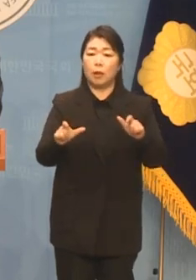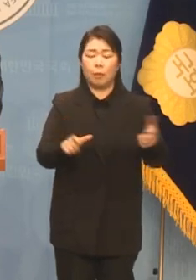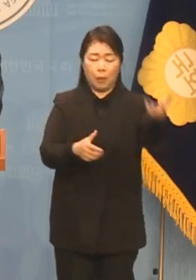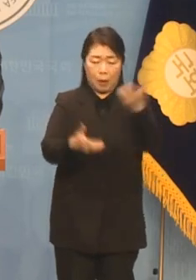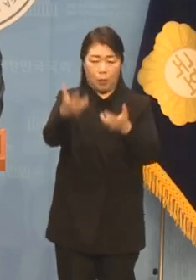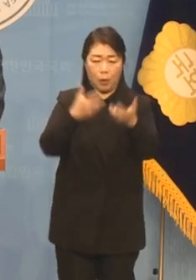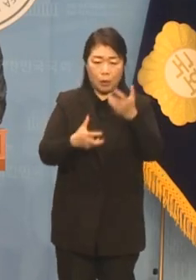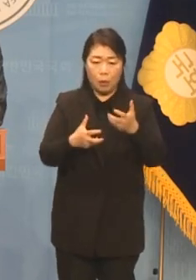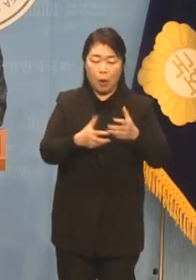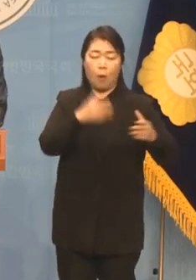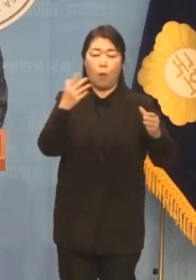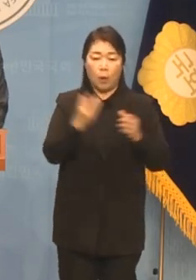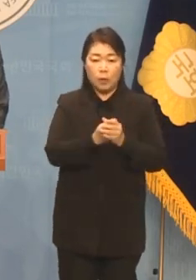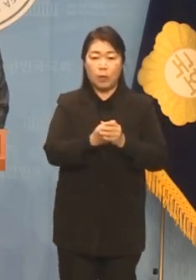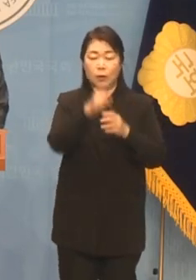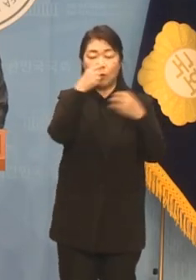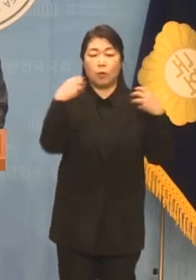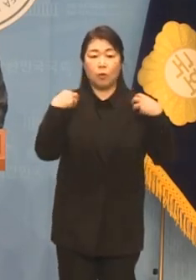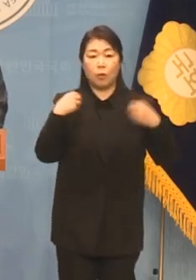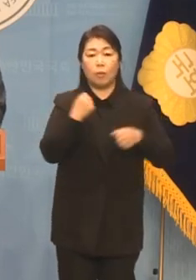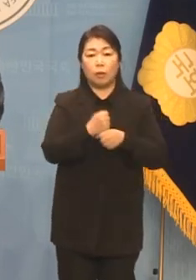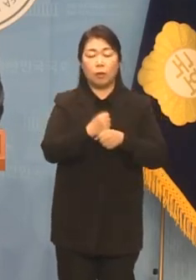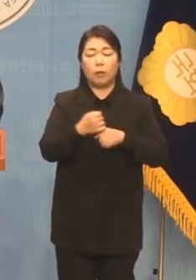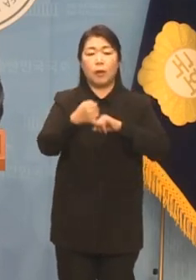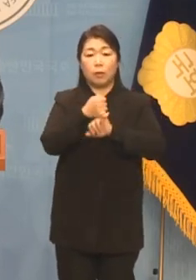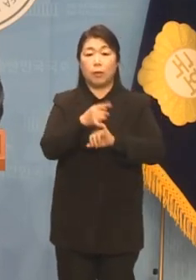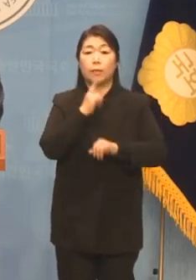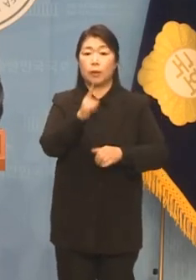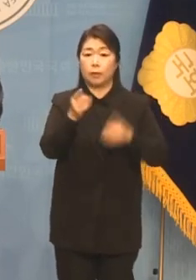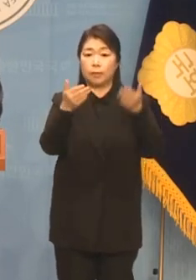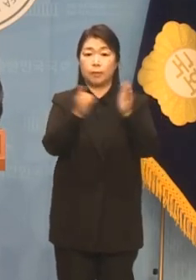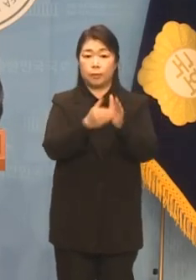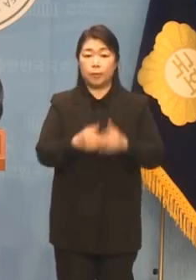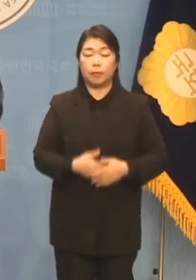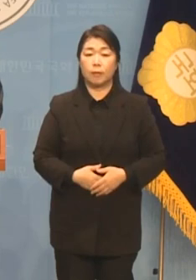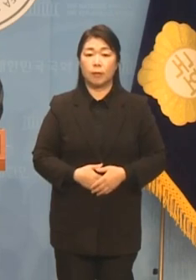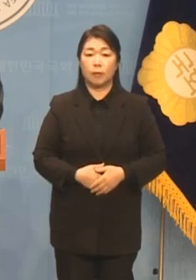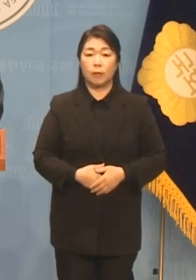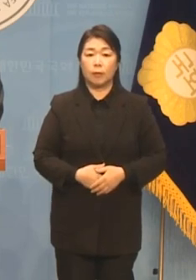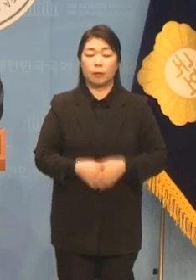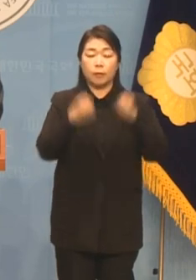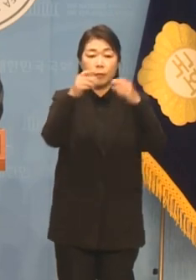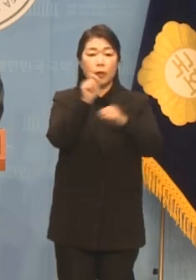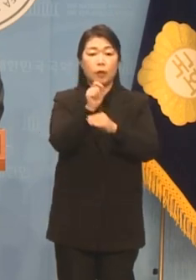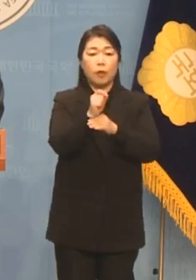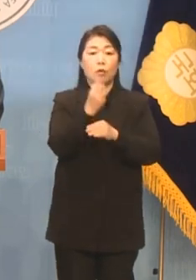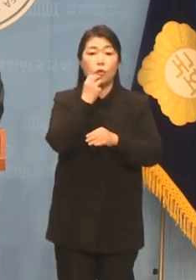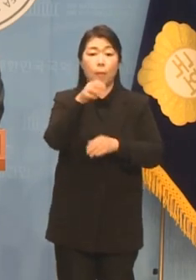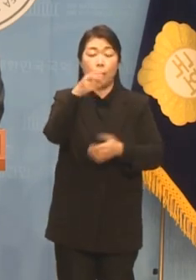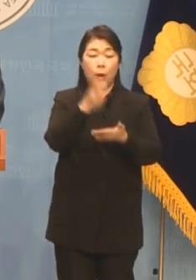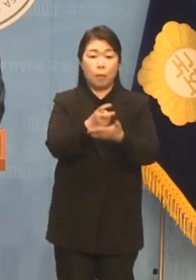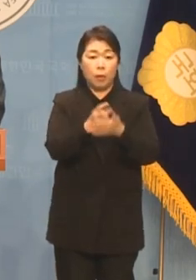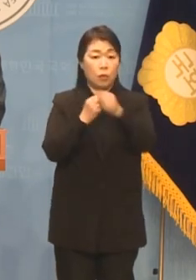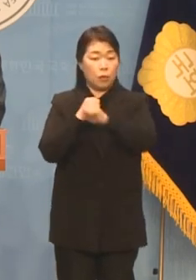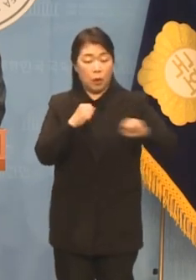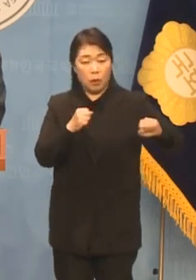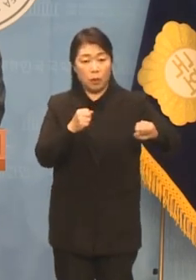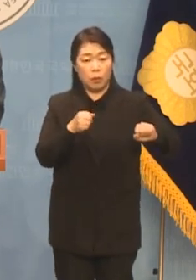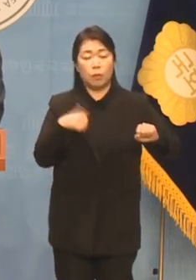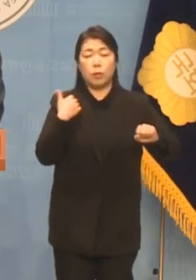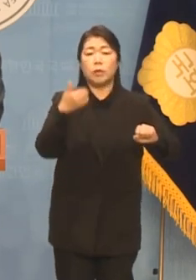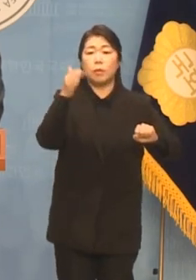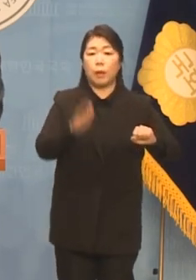말씀드렸습니다 설령 위원 시비가 발생해 2024년 버전 신행정 수도법에 위원 여부가 헌법 재판소에서 다시